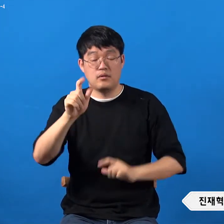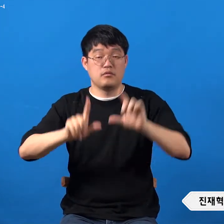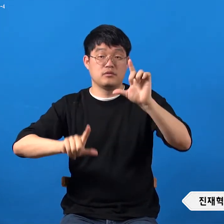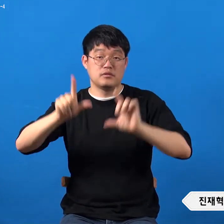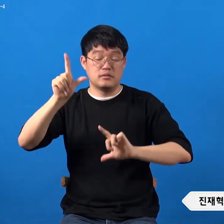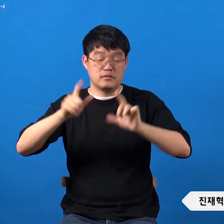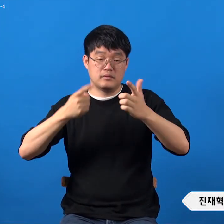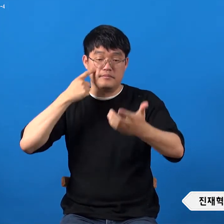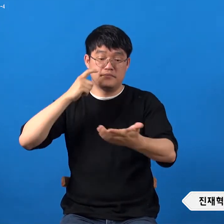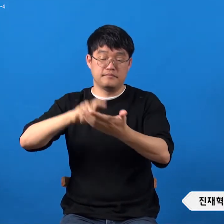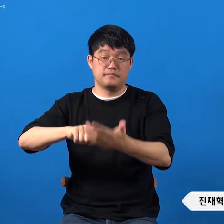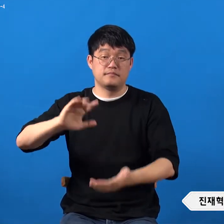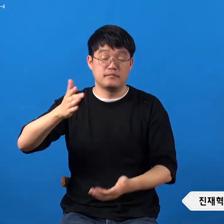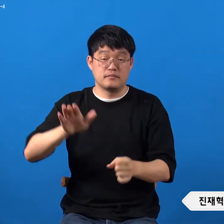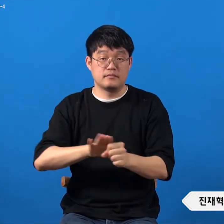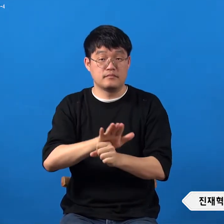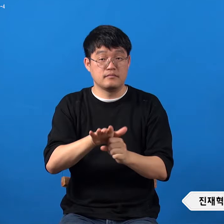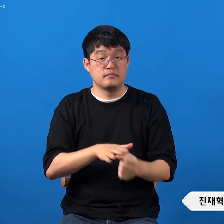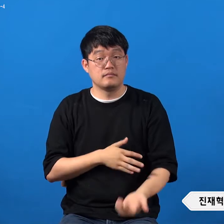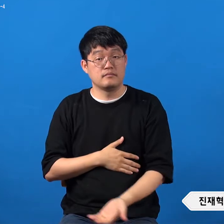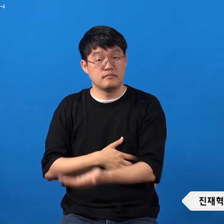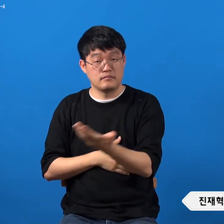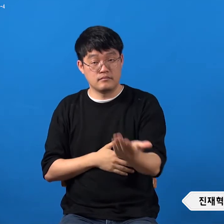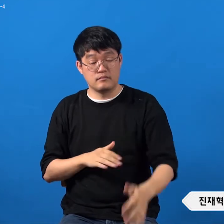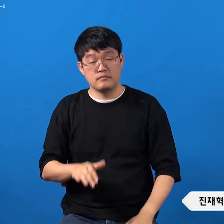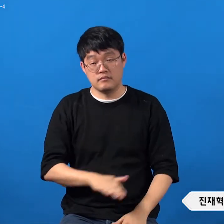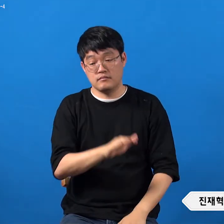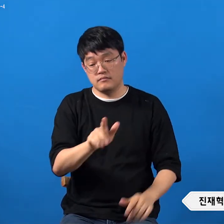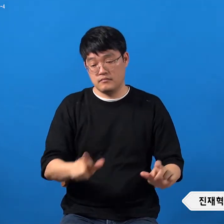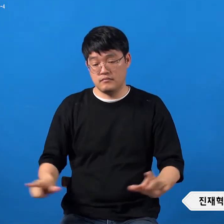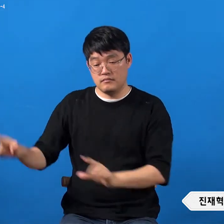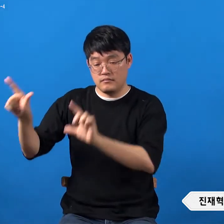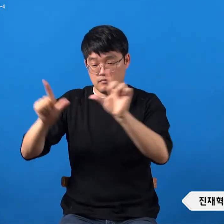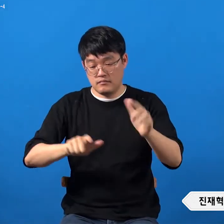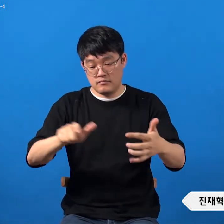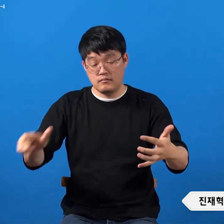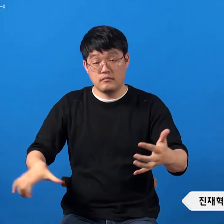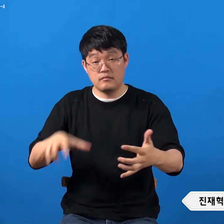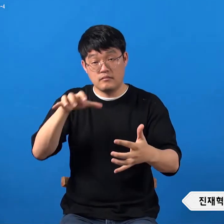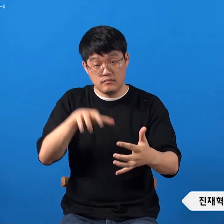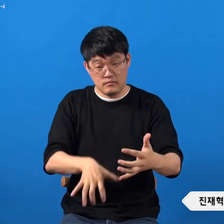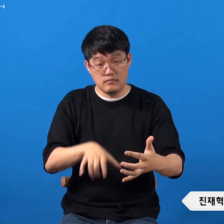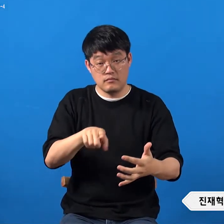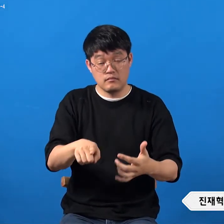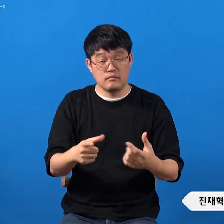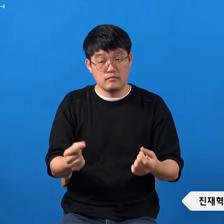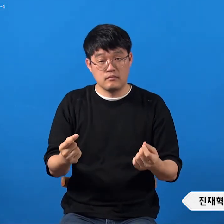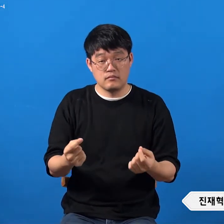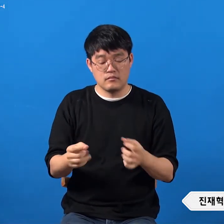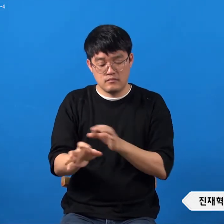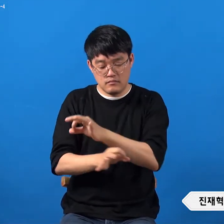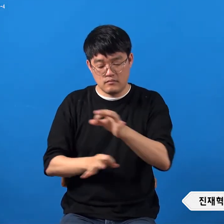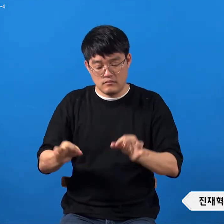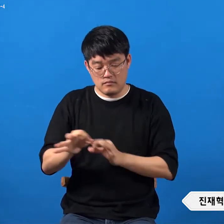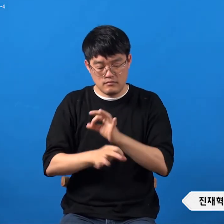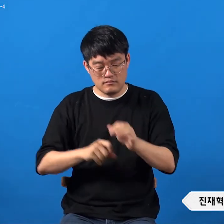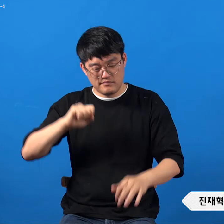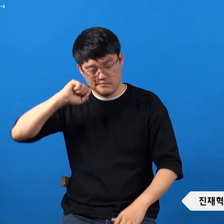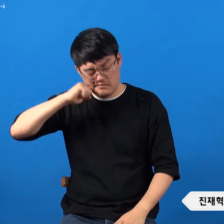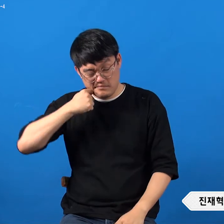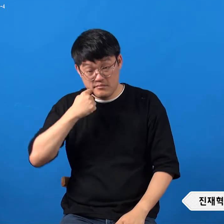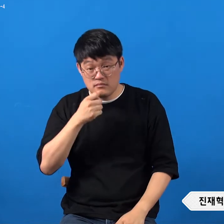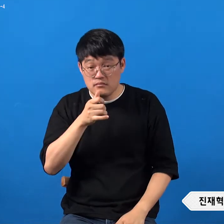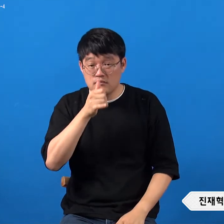보게 됩니다. 사랑하는 여러분, 우리 삶 속에 그런 경제적인 어려움이 있습니까? 치열한